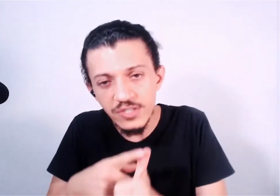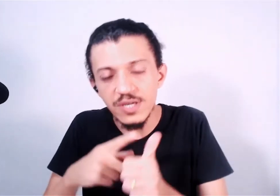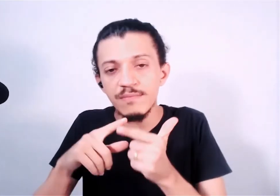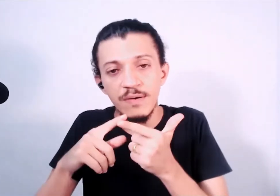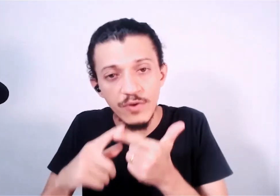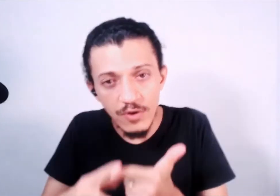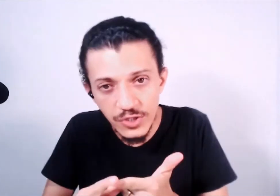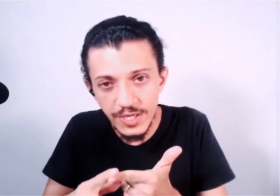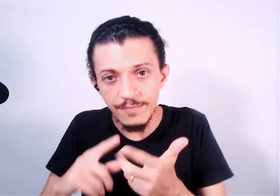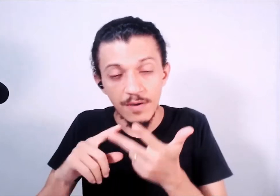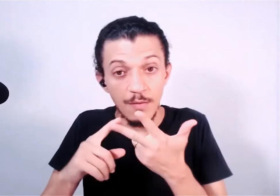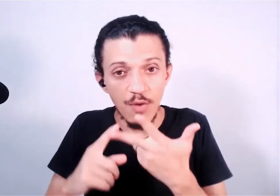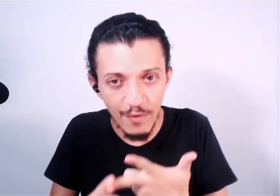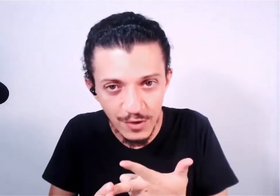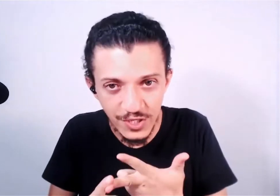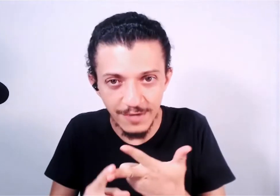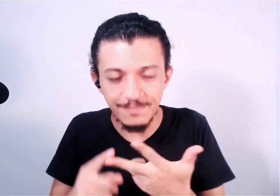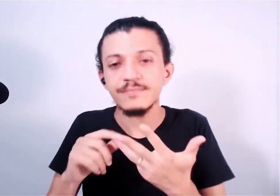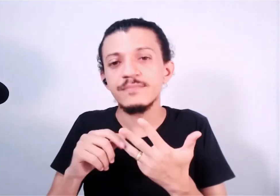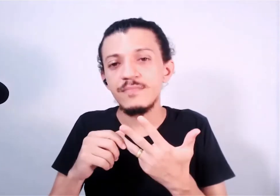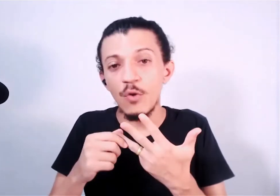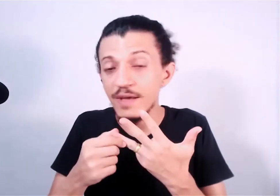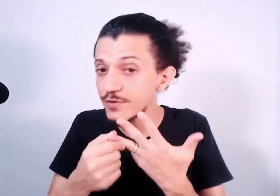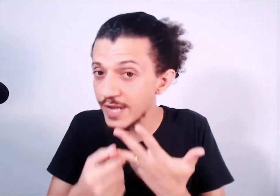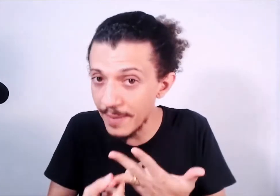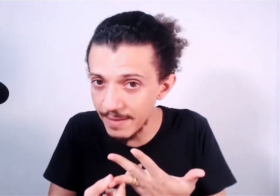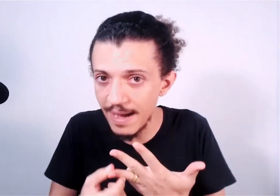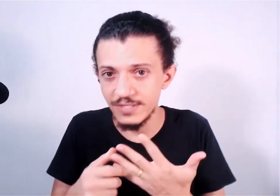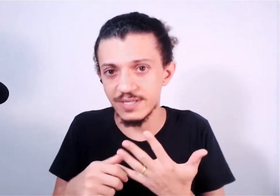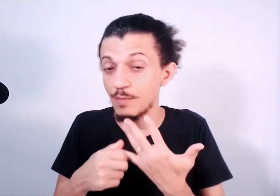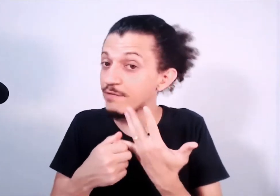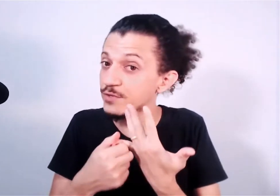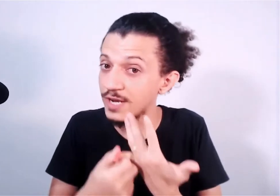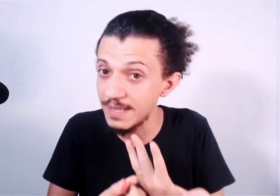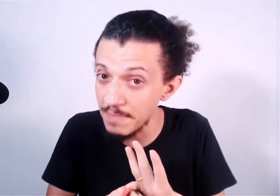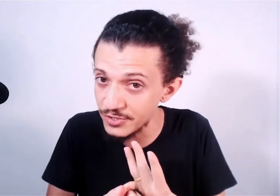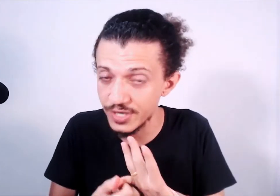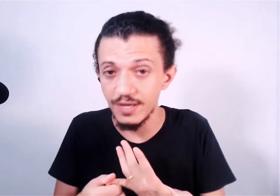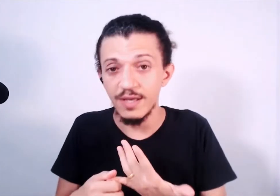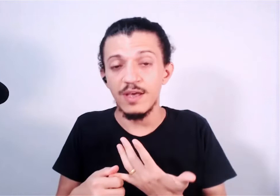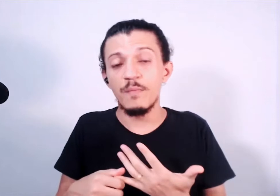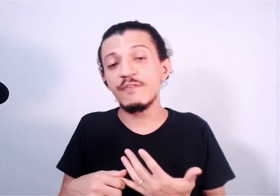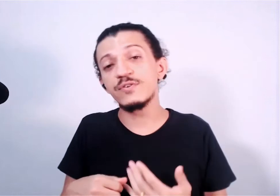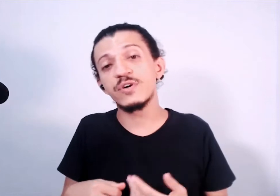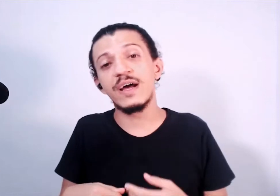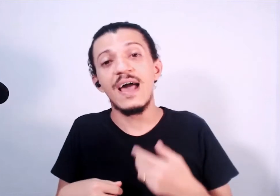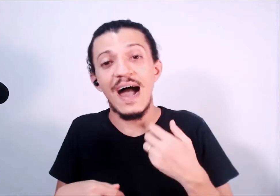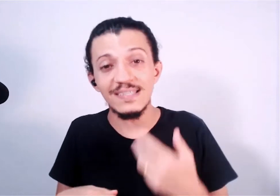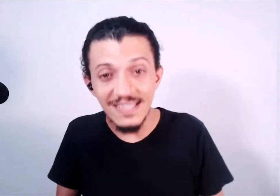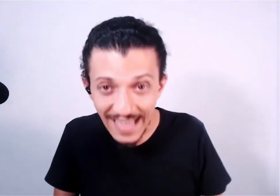fonética, fonologia, morfologia, como é que funciona a pragmática, como é que funciona a semântica, como é que funciona a